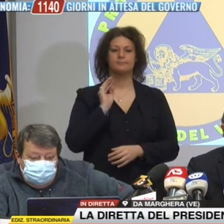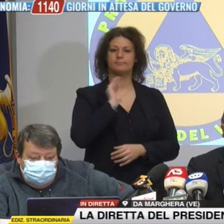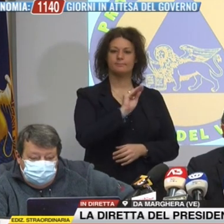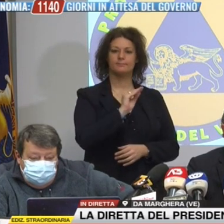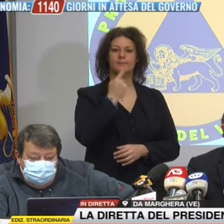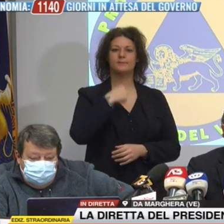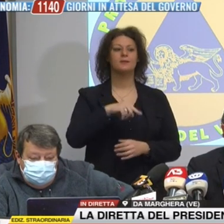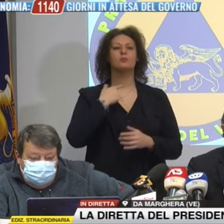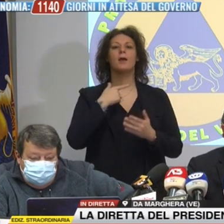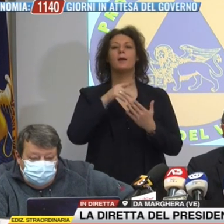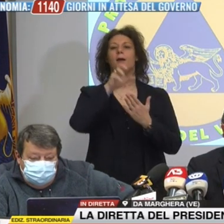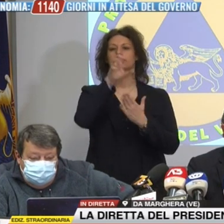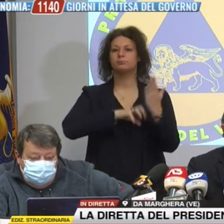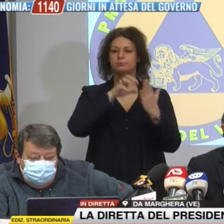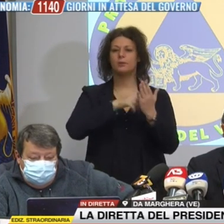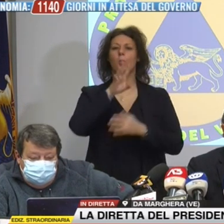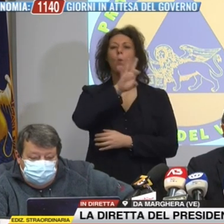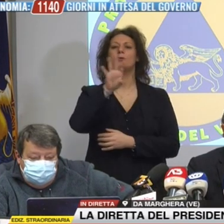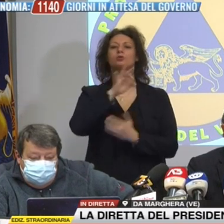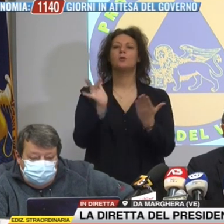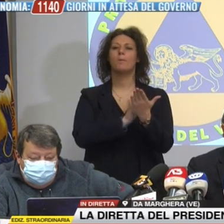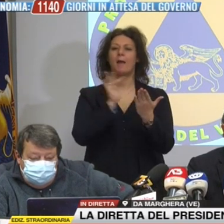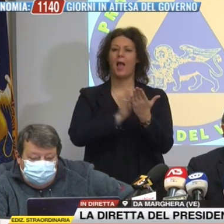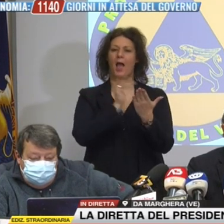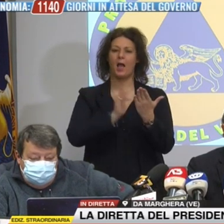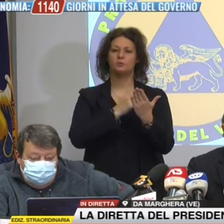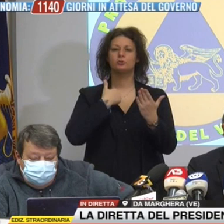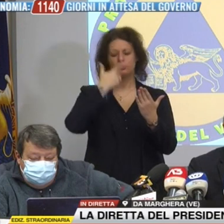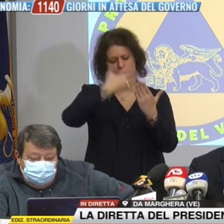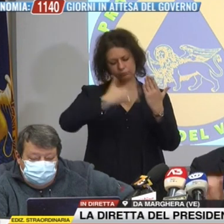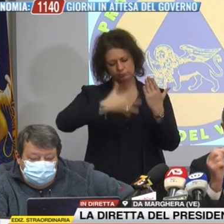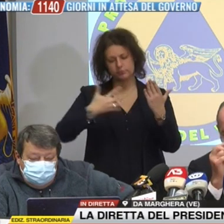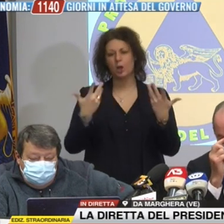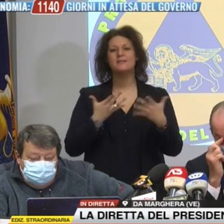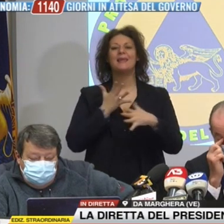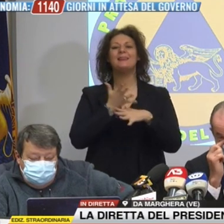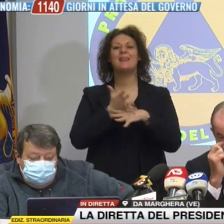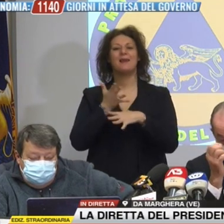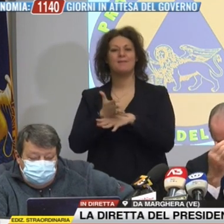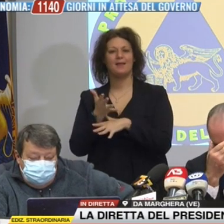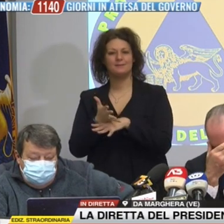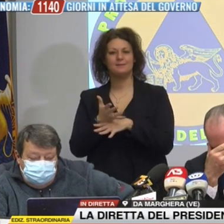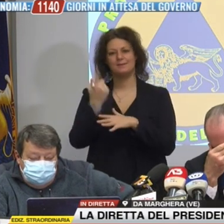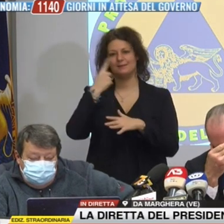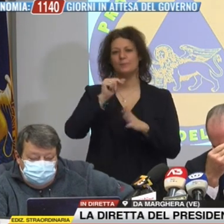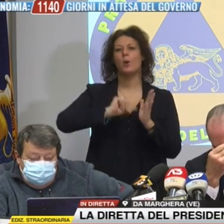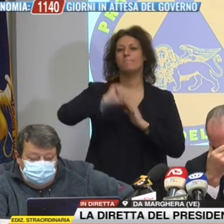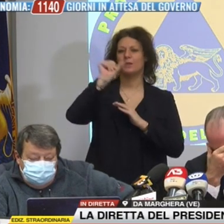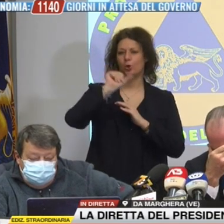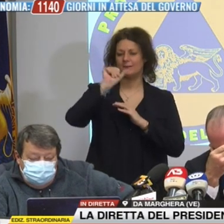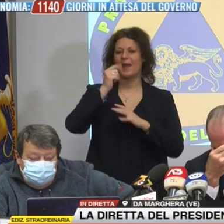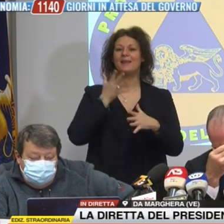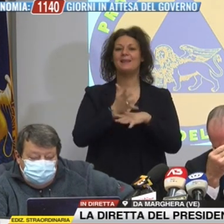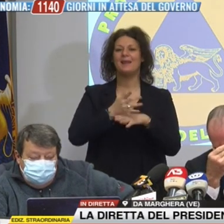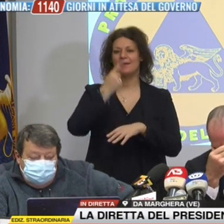di 408 pagine, voi avete elencato una serie di interventi che ritenete sì. prioritari, alcuni in fascia A e poi